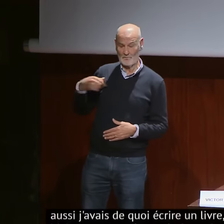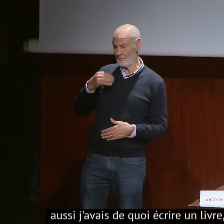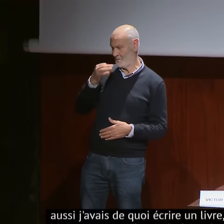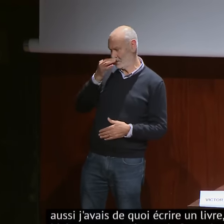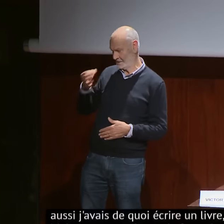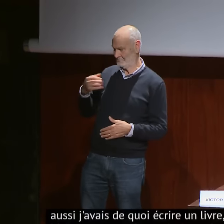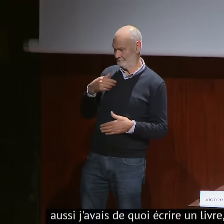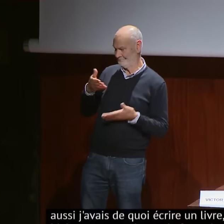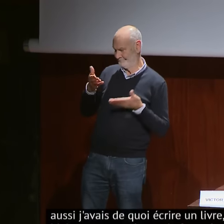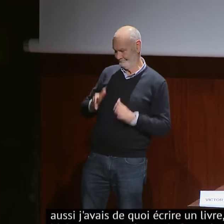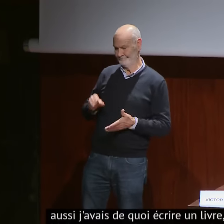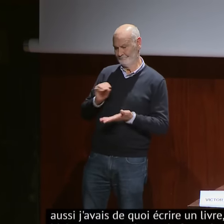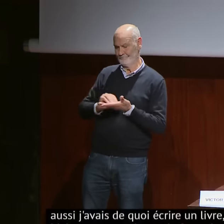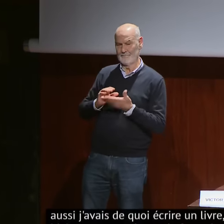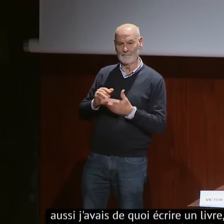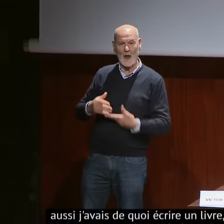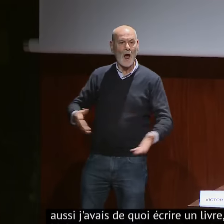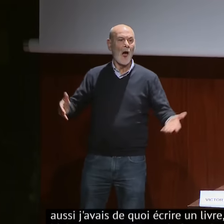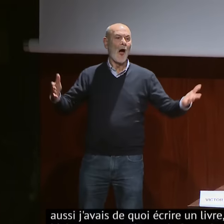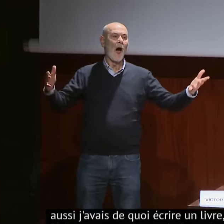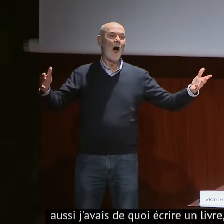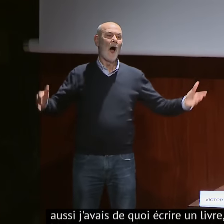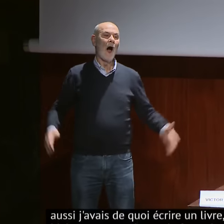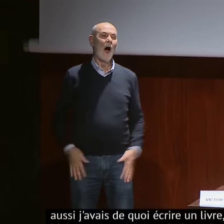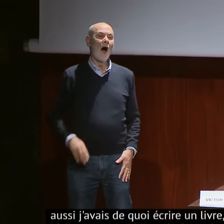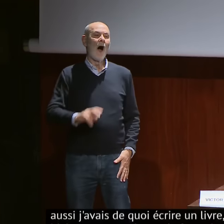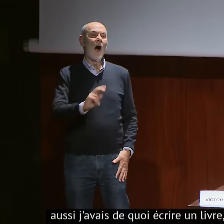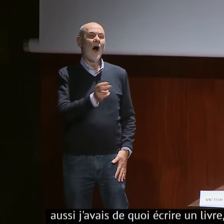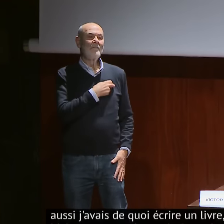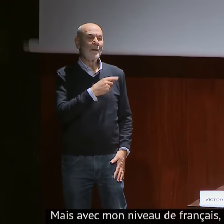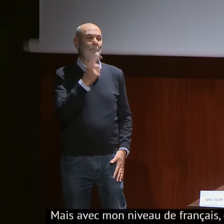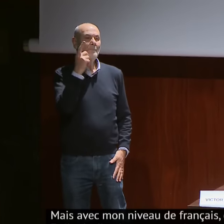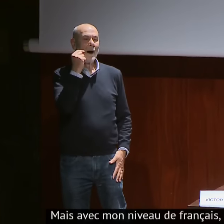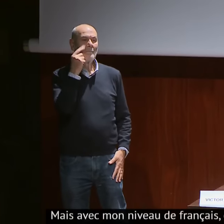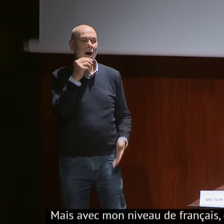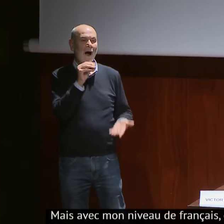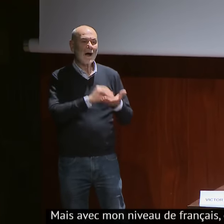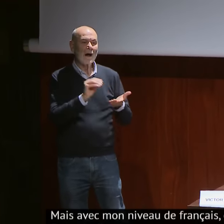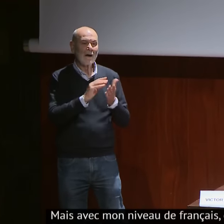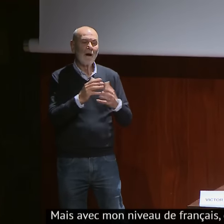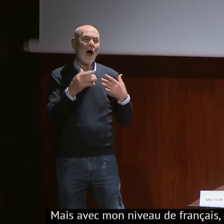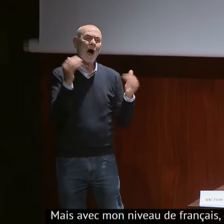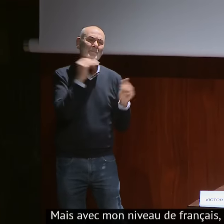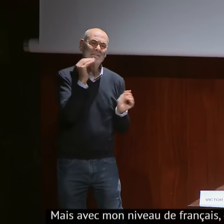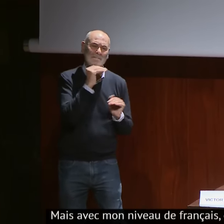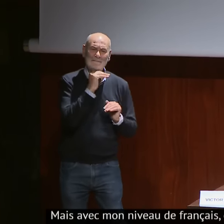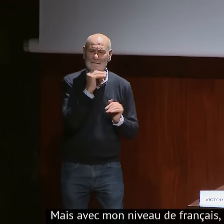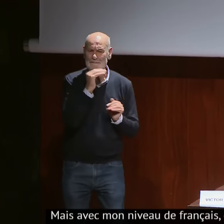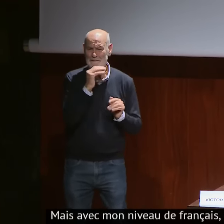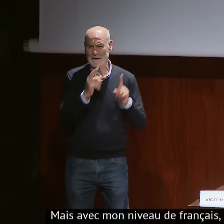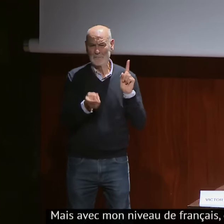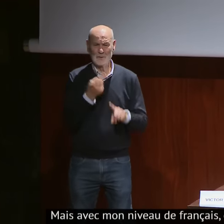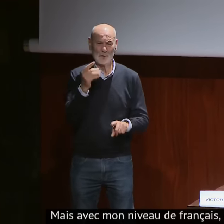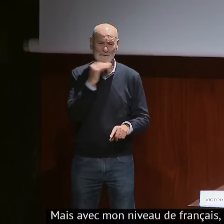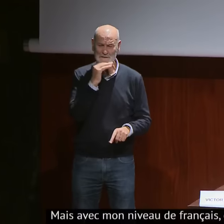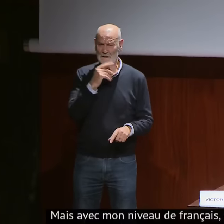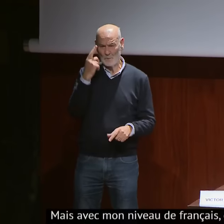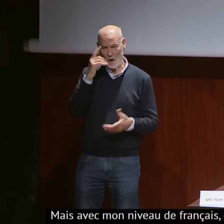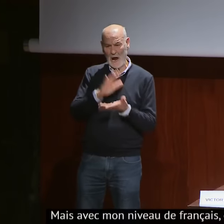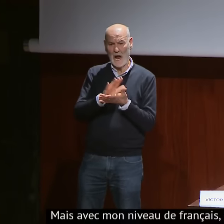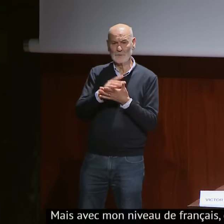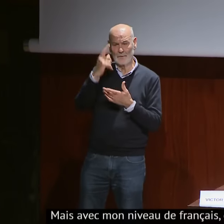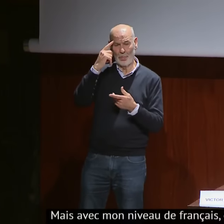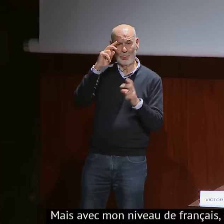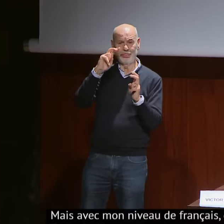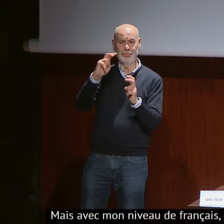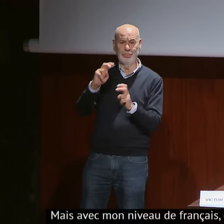Donc, j'en ai parlé avec ma fille. Je lui ai dit, j'ai décidé d'écrire un livre. Elle me dit, enfin, papa, depuis le temps qu'on te